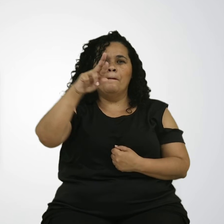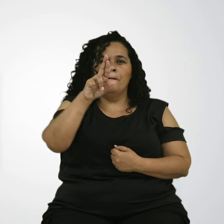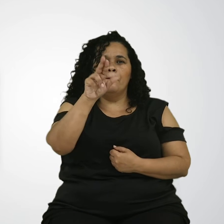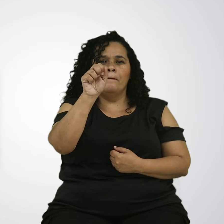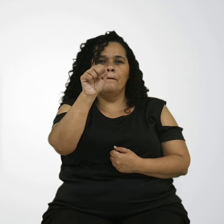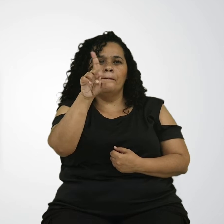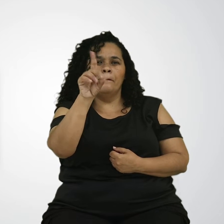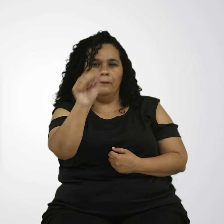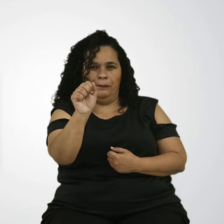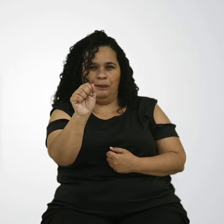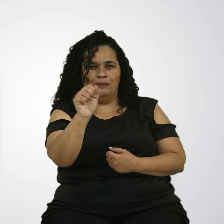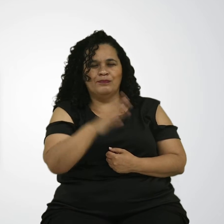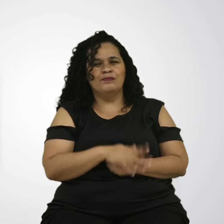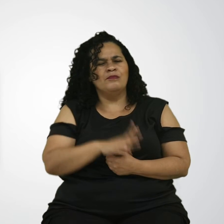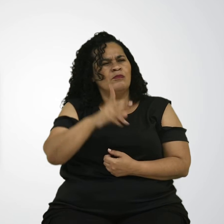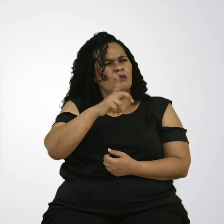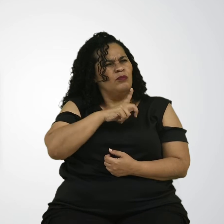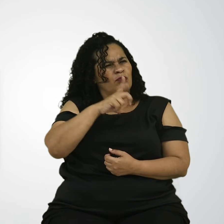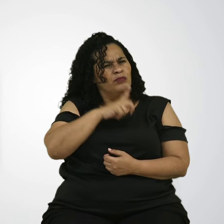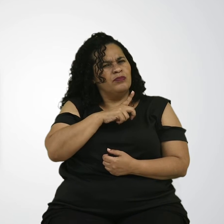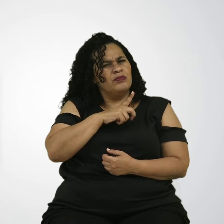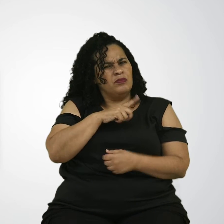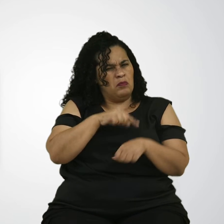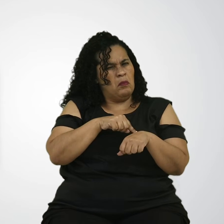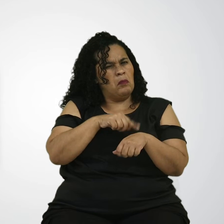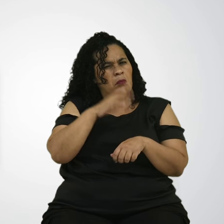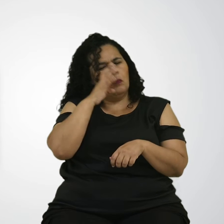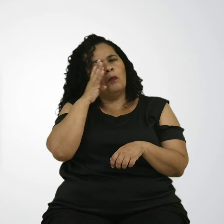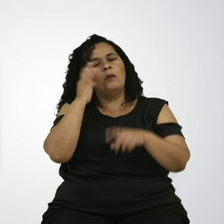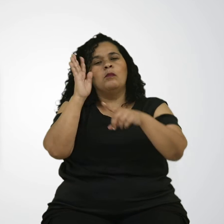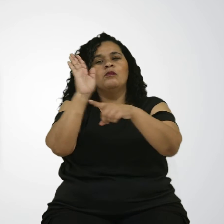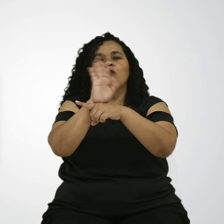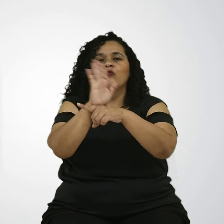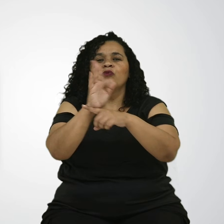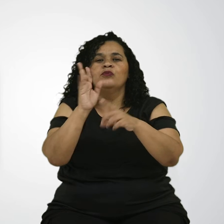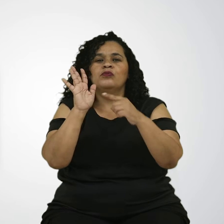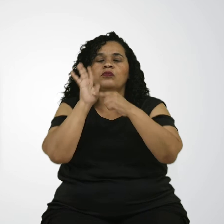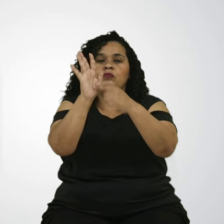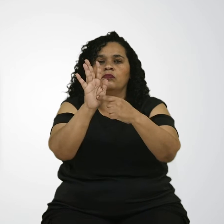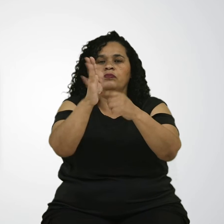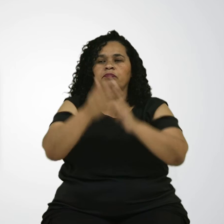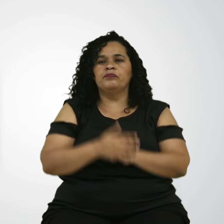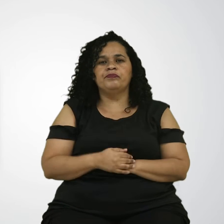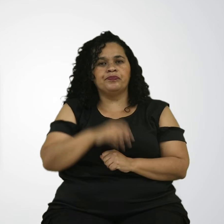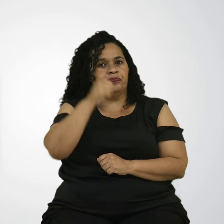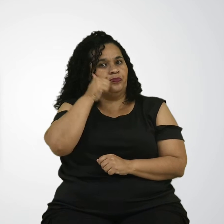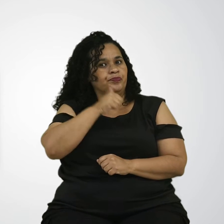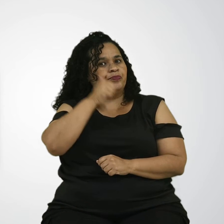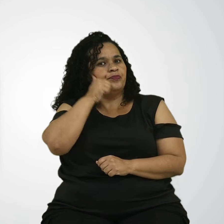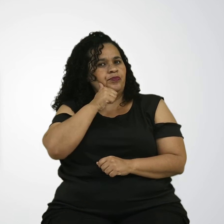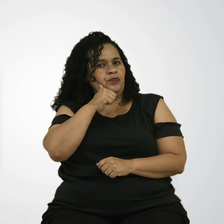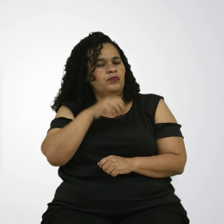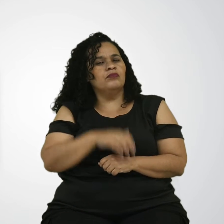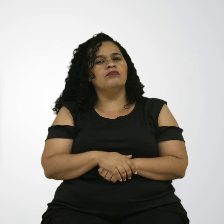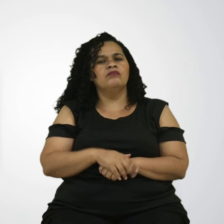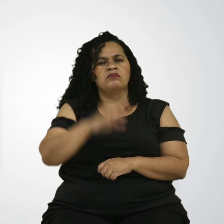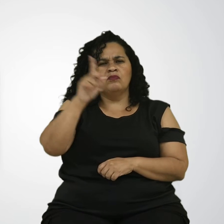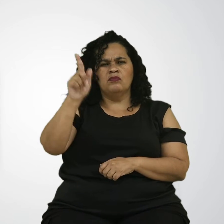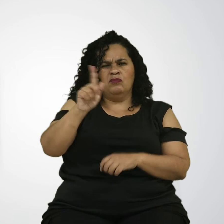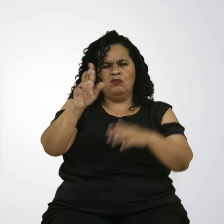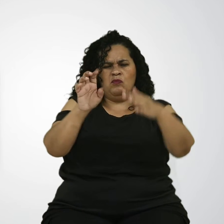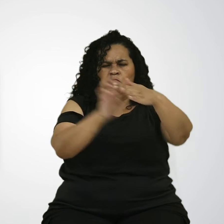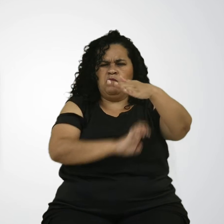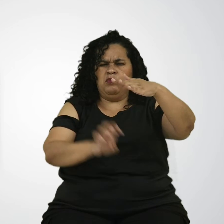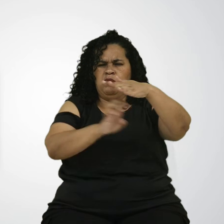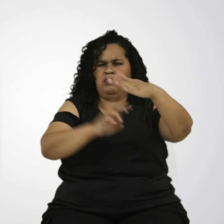Quem já viu o filme tem uma cena que é muito interessante. Aquela mulher que é uma empresária da moda, né? Ela é